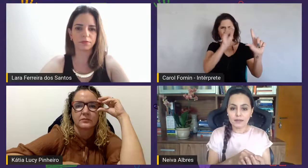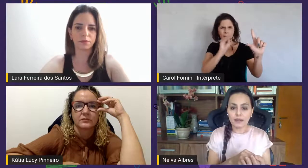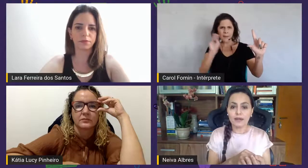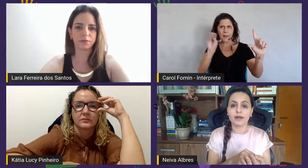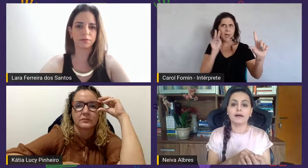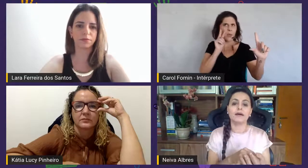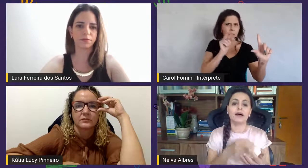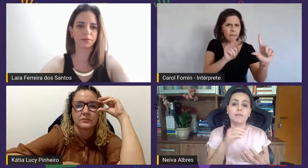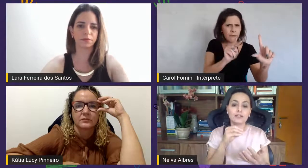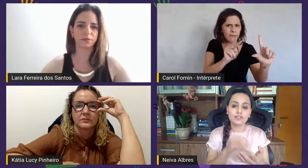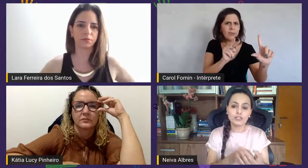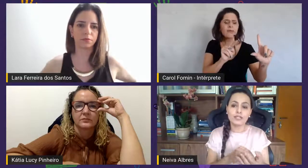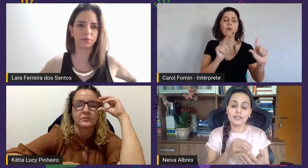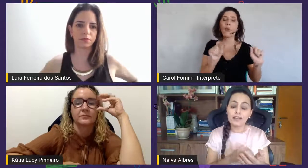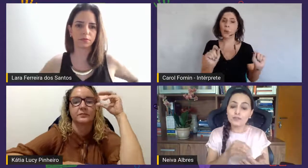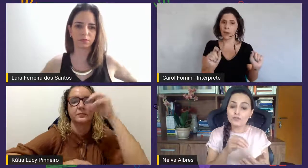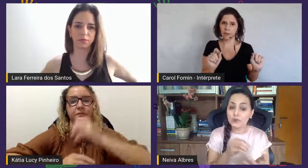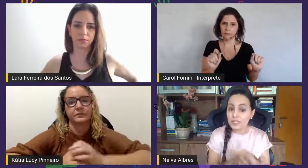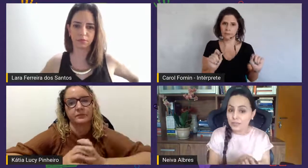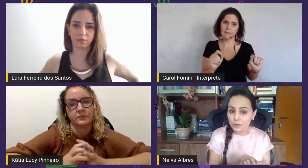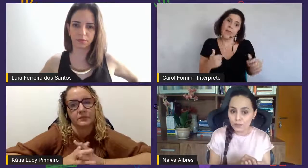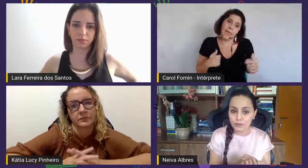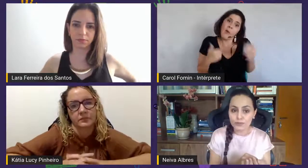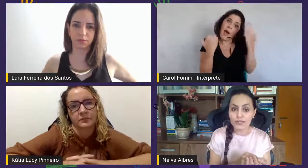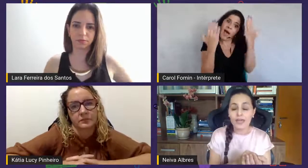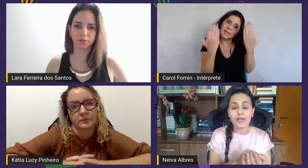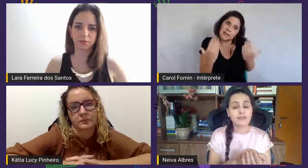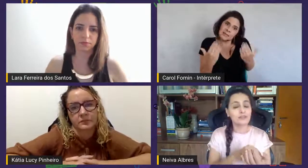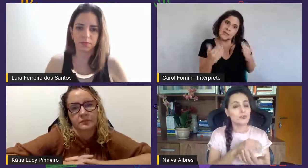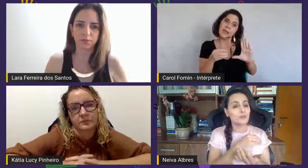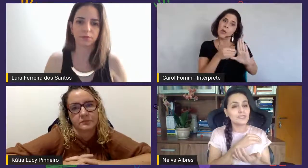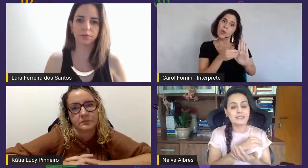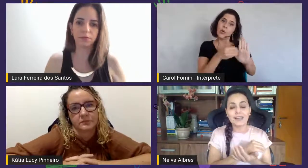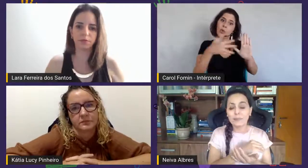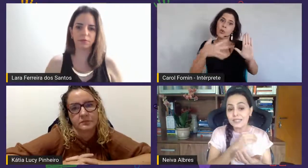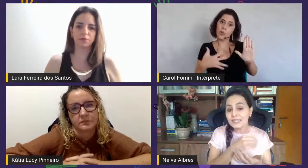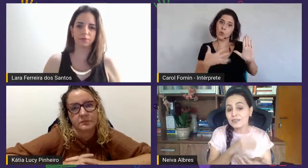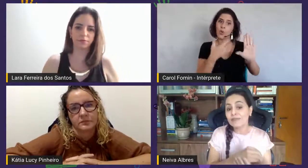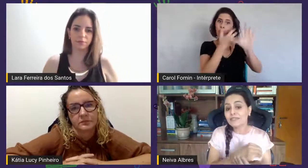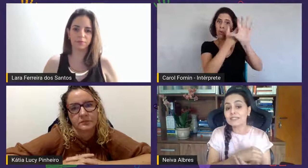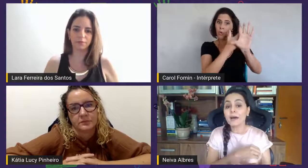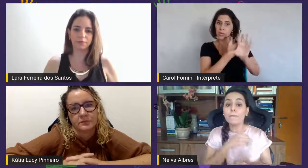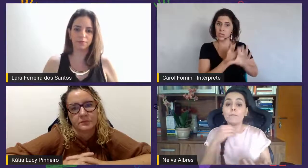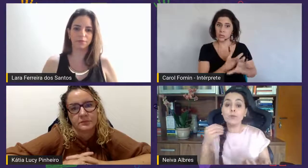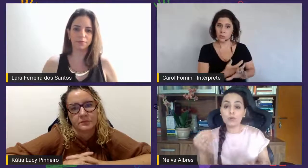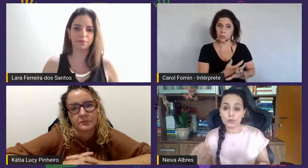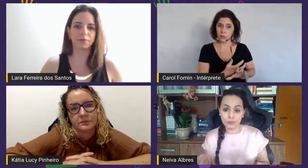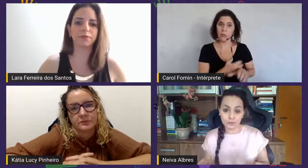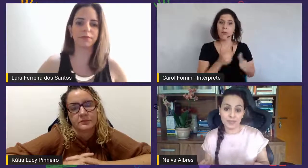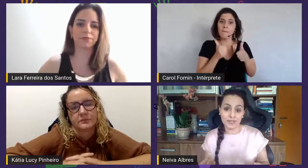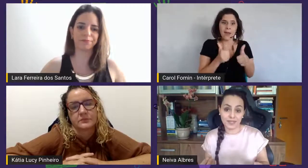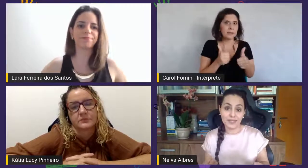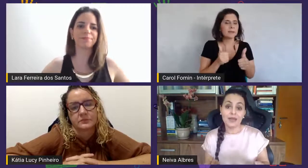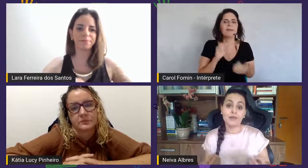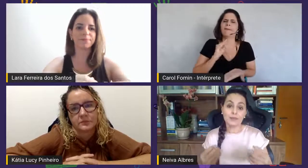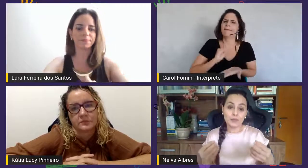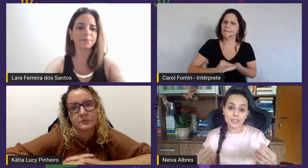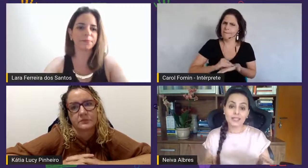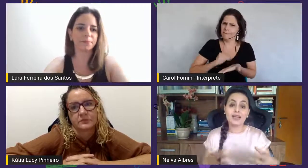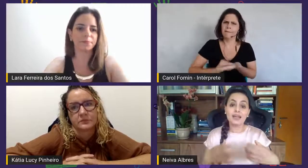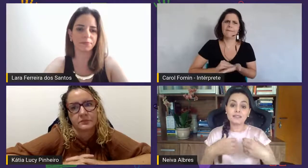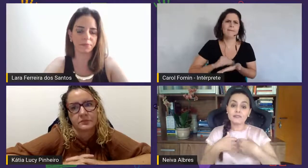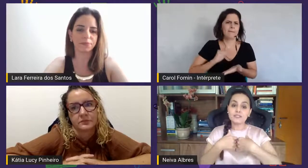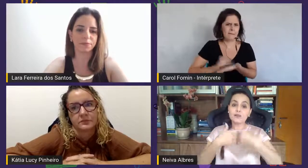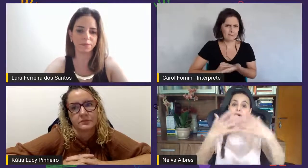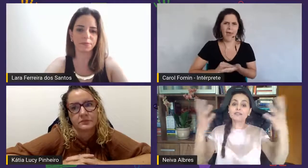olhar a partir da análise dos currículos, eles ainda precisam avançar muito, né, para